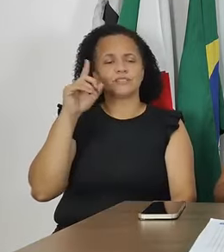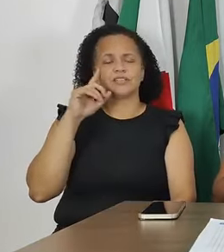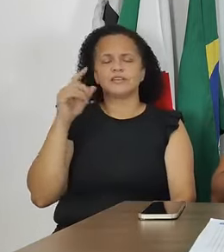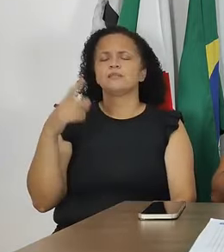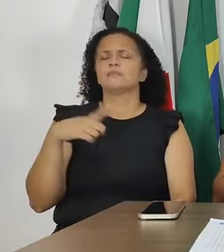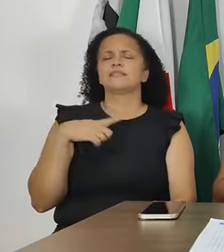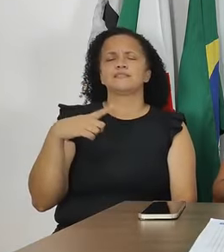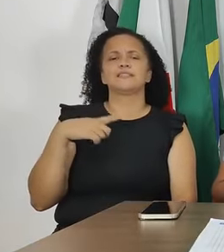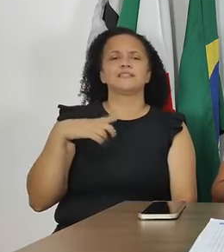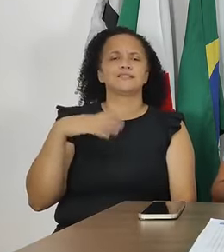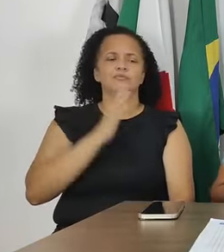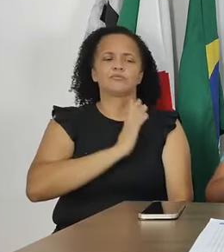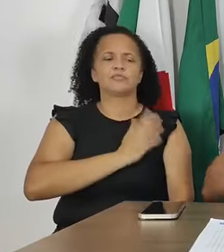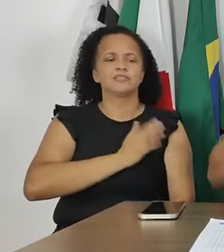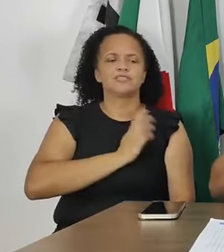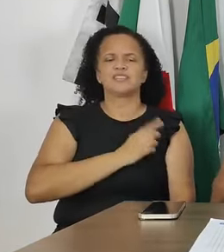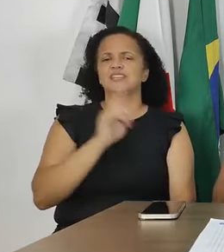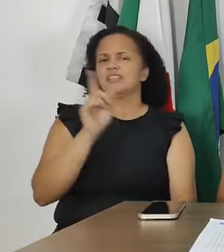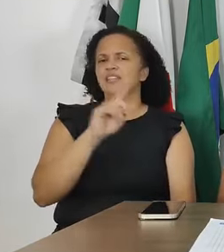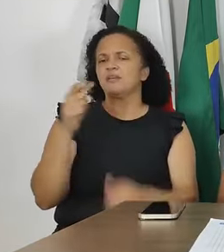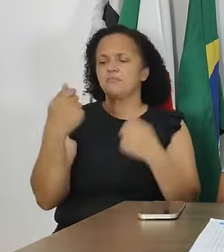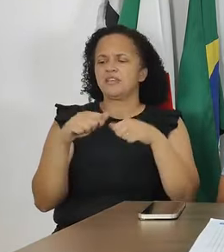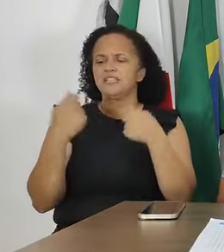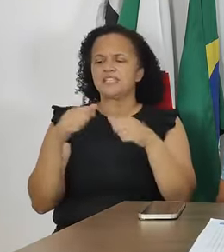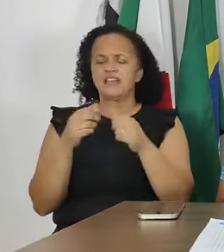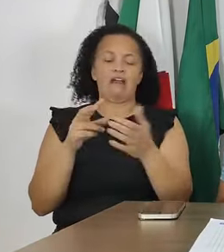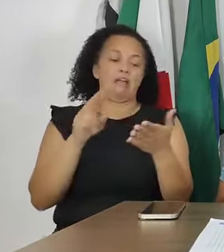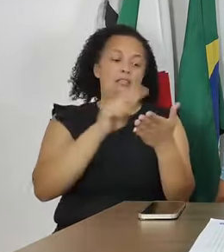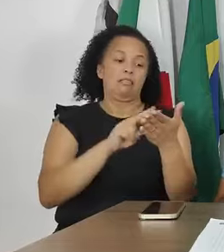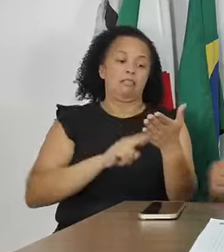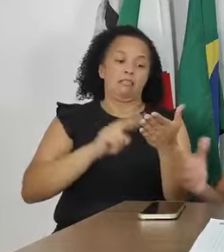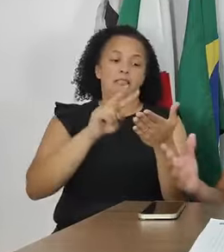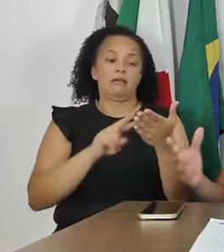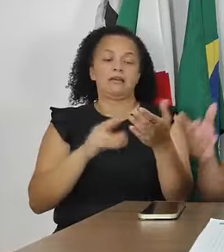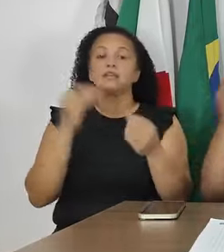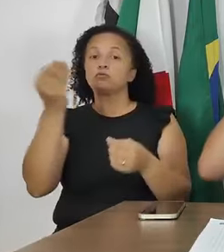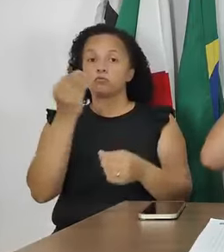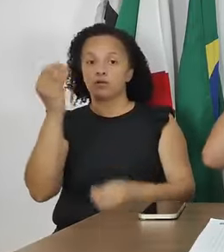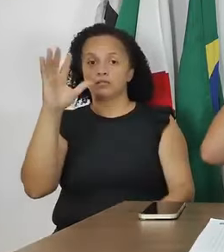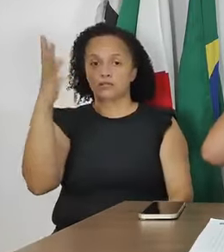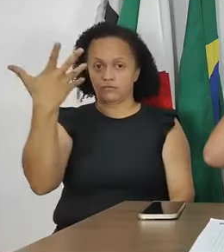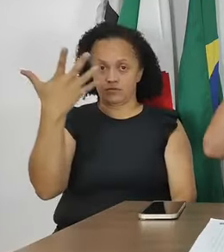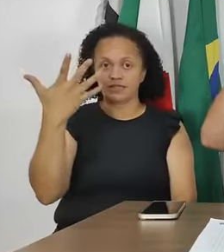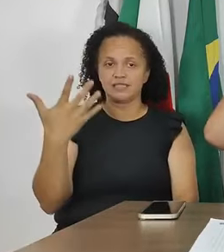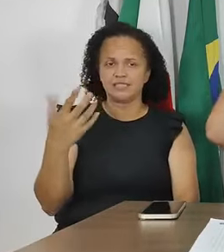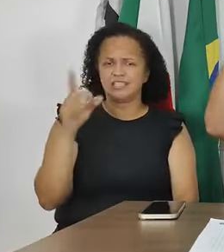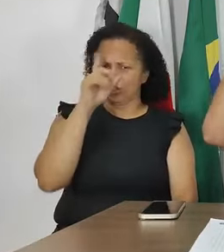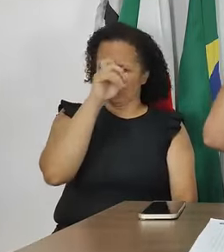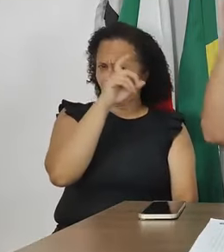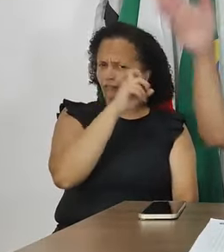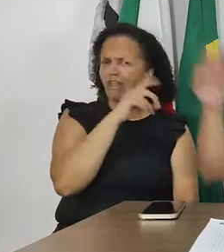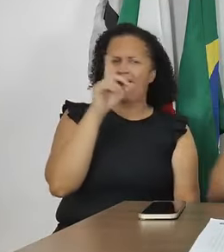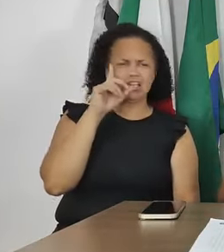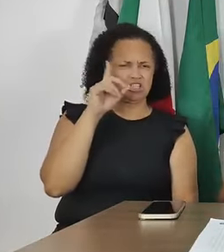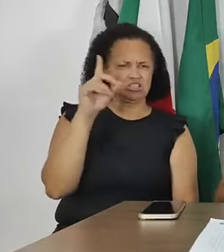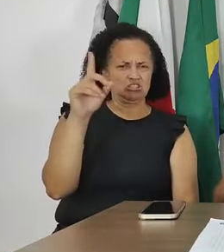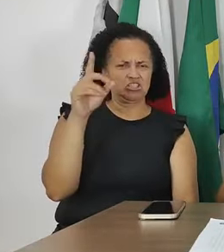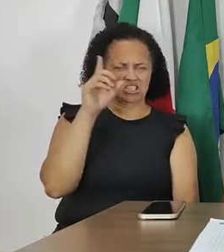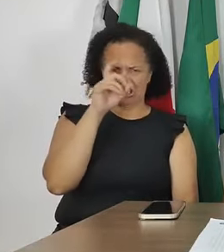precise mais ler. E aí, quando vier um momento de dificuldade, de adversidade, a gente vai se lembrar de todos esses atributos de